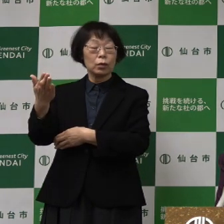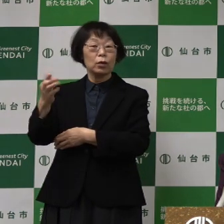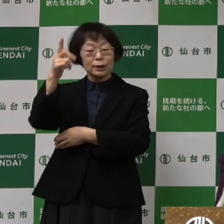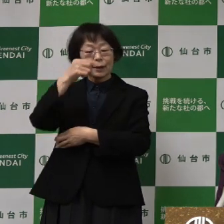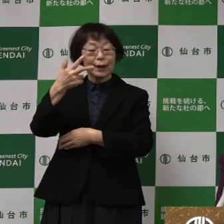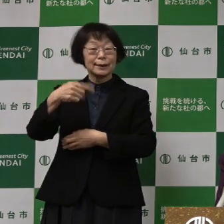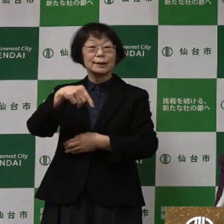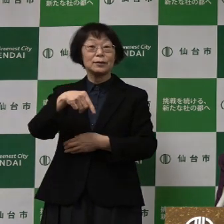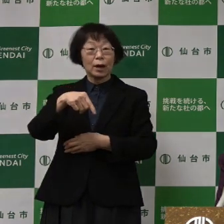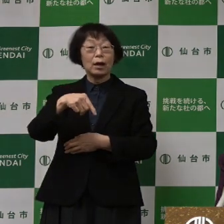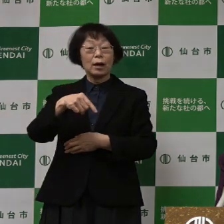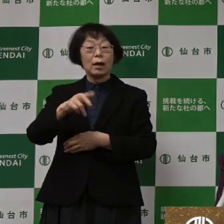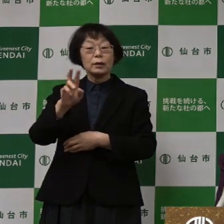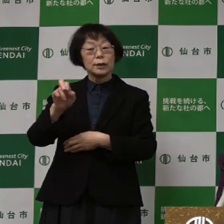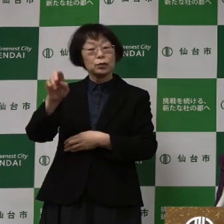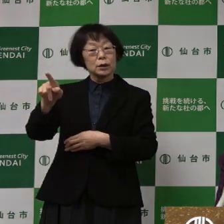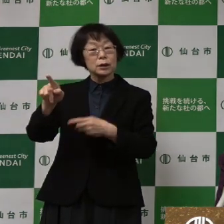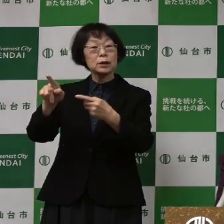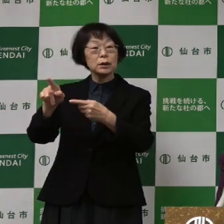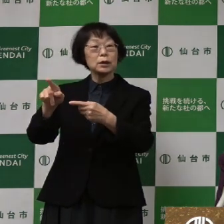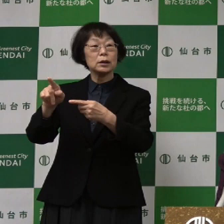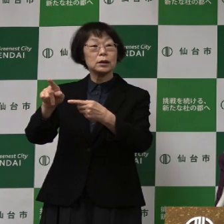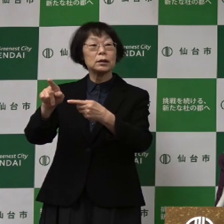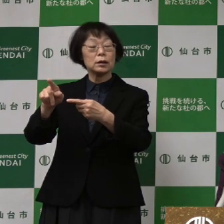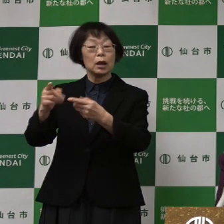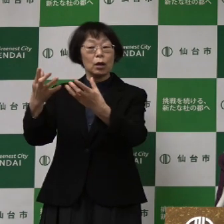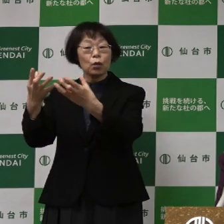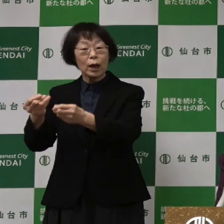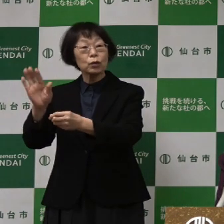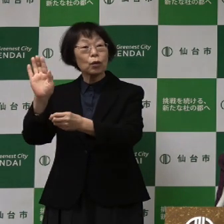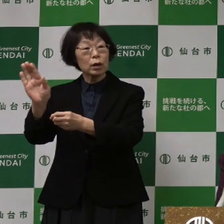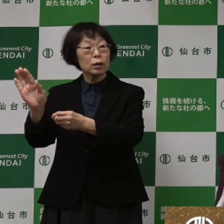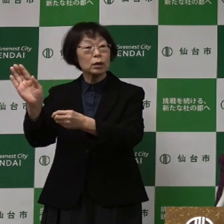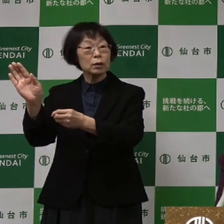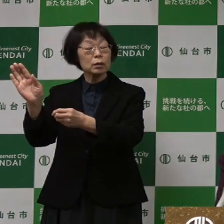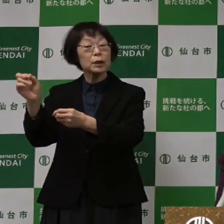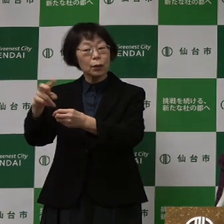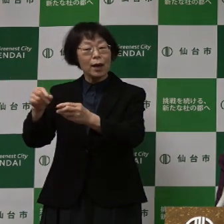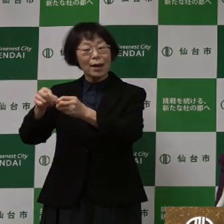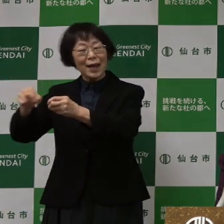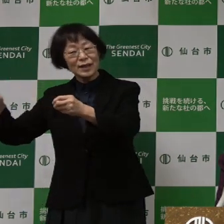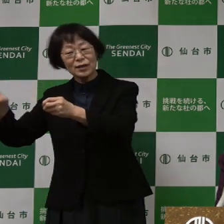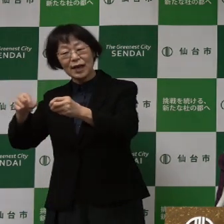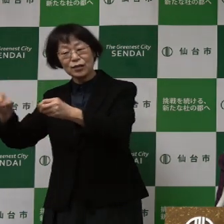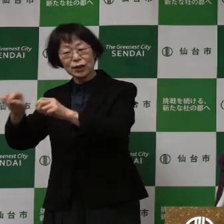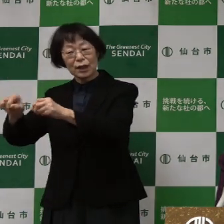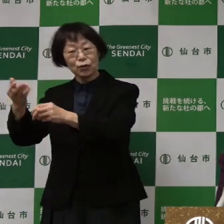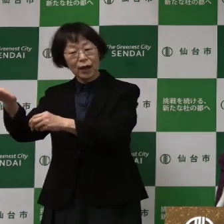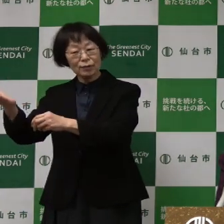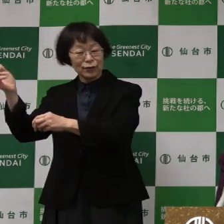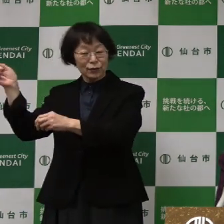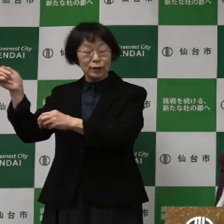は21日で終了すべきか、それとも延長すべきかというところ、郡さんとしてはどのようにお考えでしょう